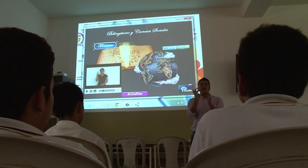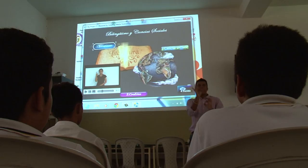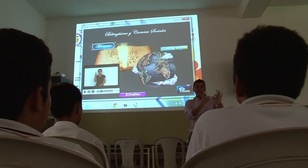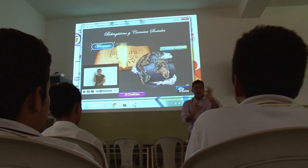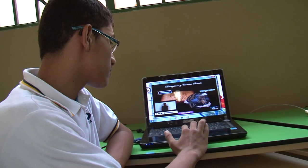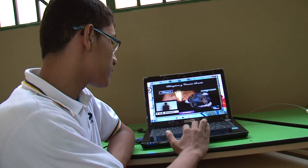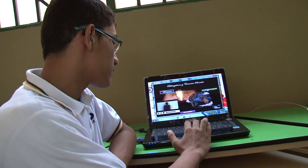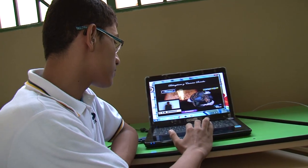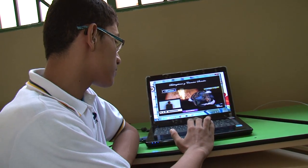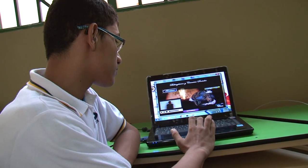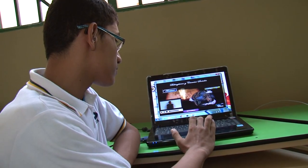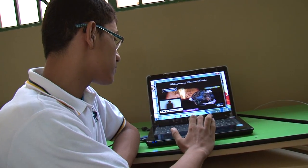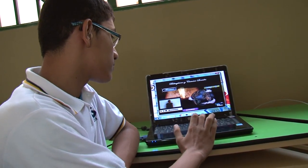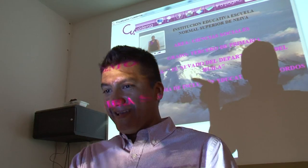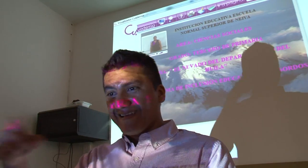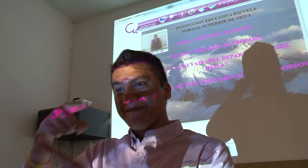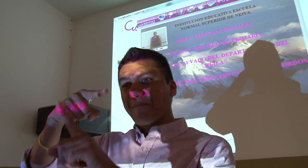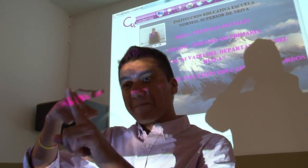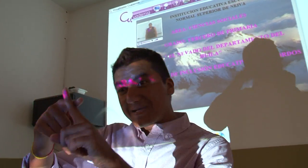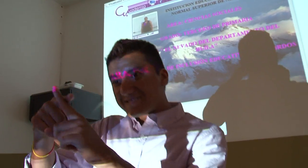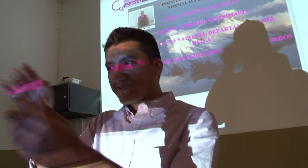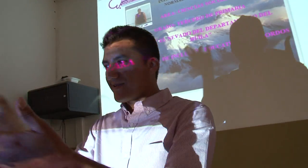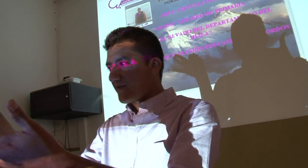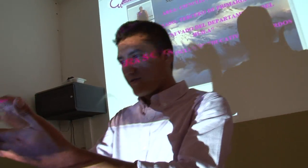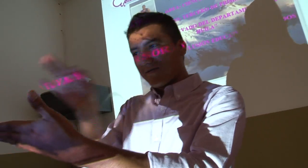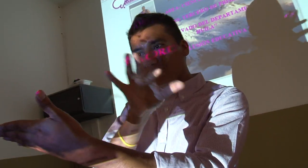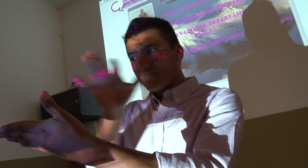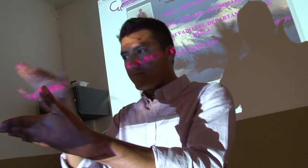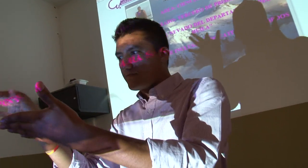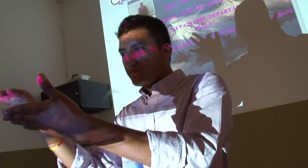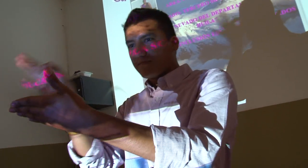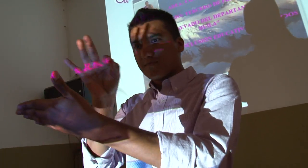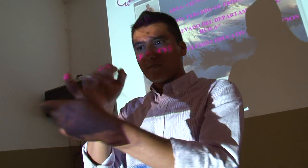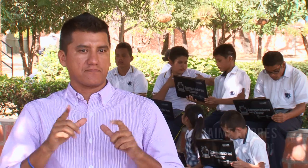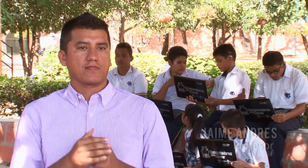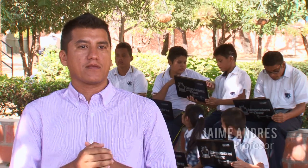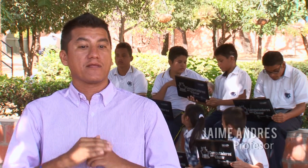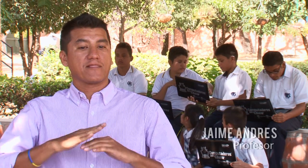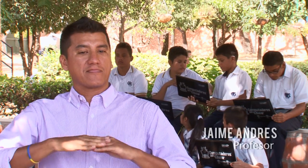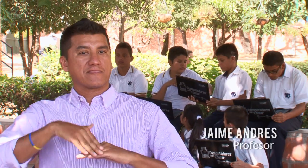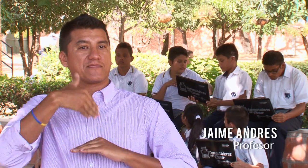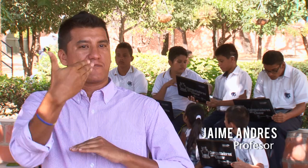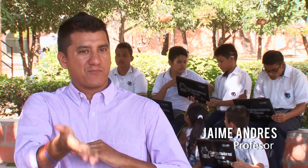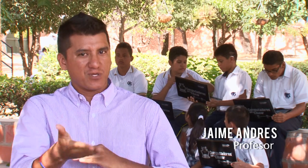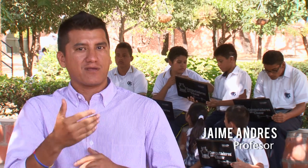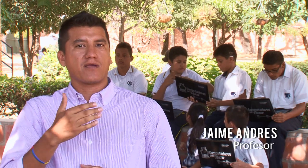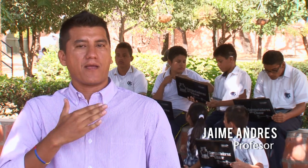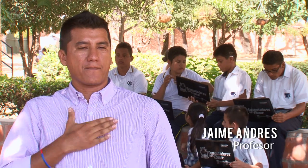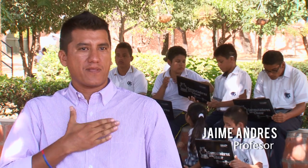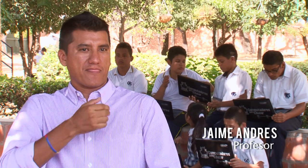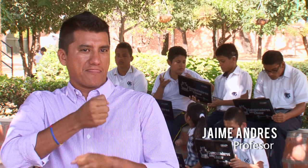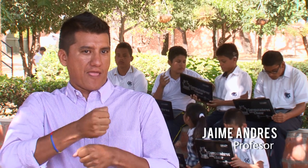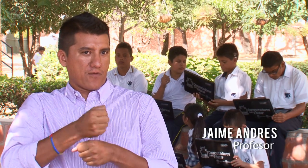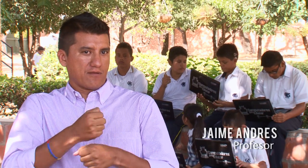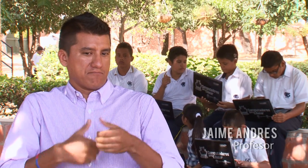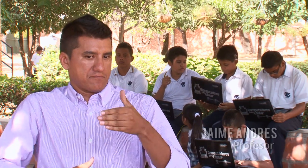Antes era estudiante de la Escuela Normal Superior de Neiva, finalicé el grado 11, me gradué y ahora trabajo